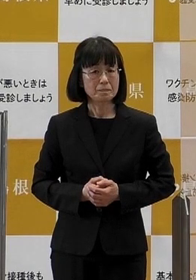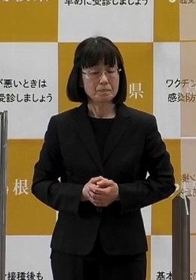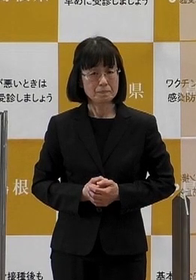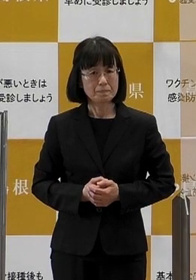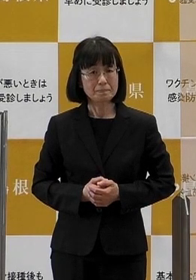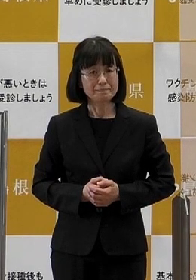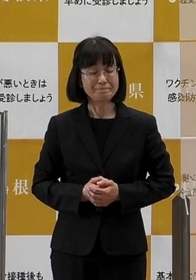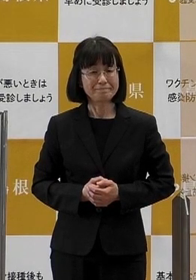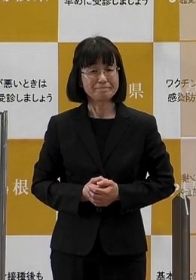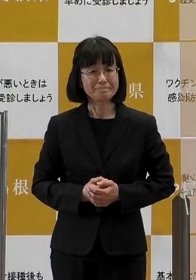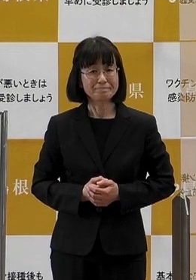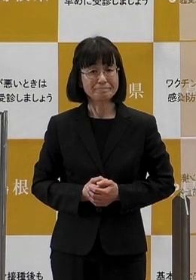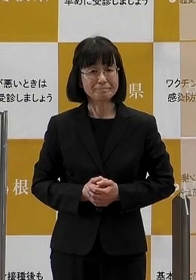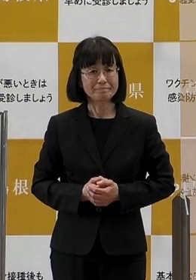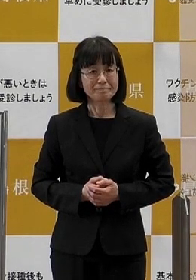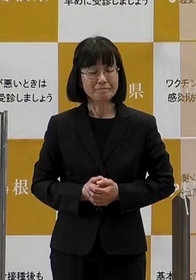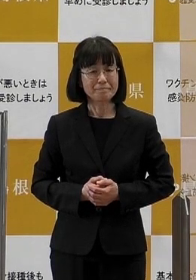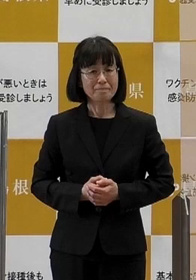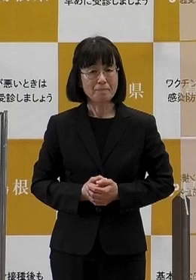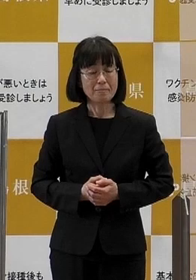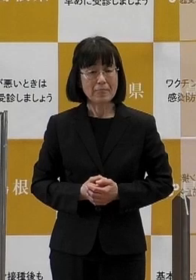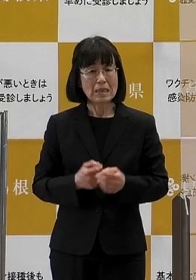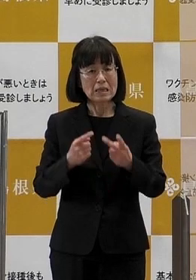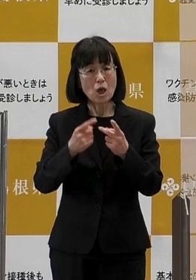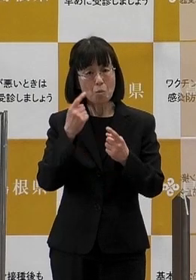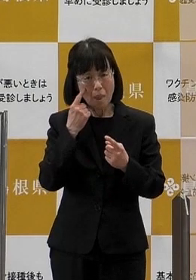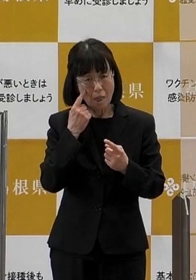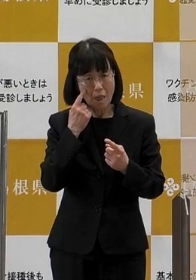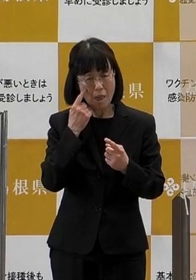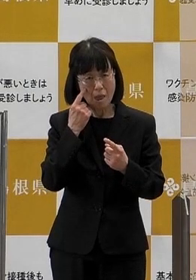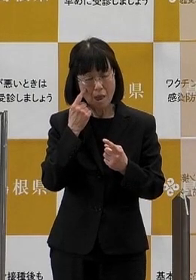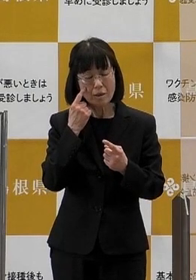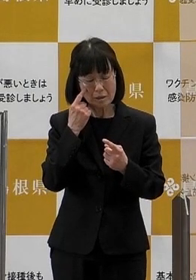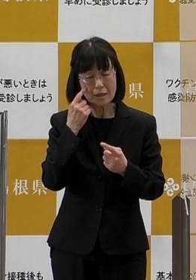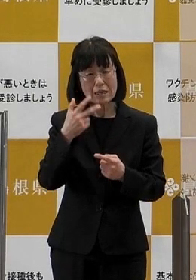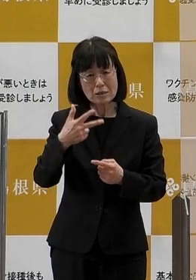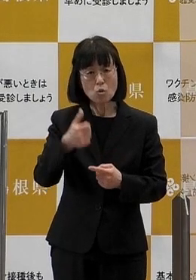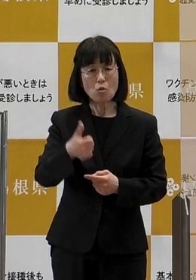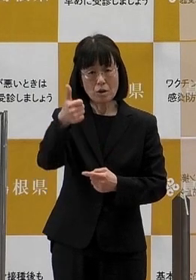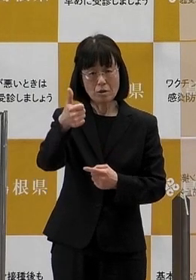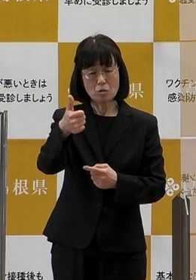まあ、こんな話はもう1回目の時にしてますから、市長さんには。